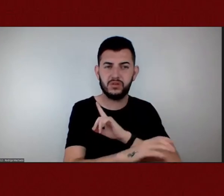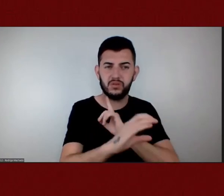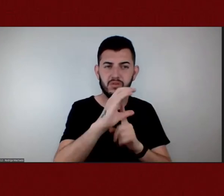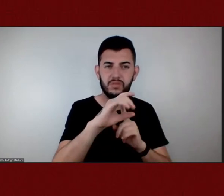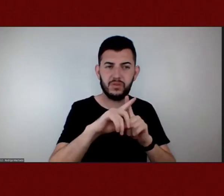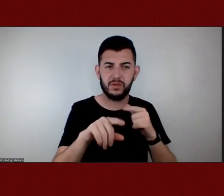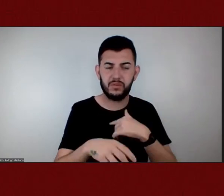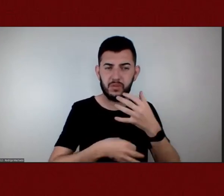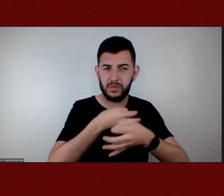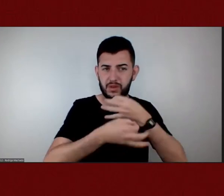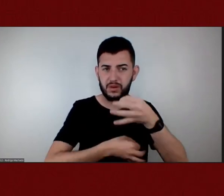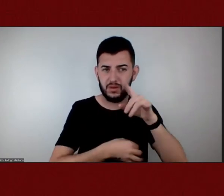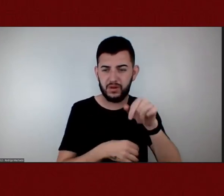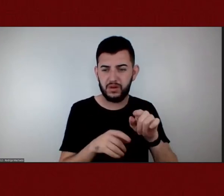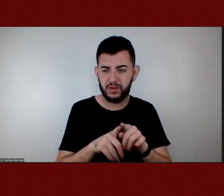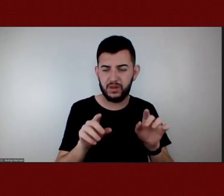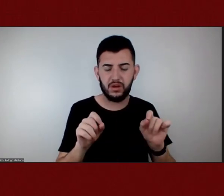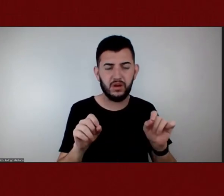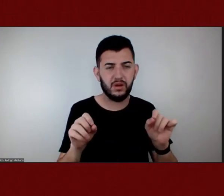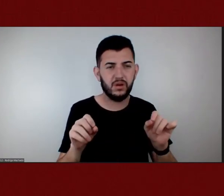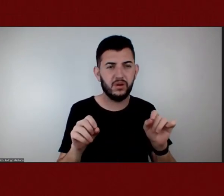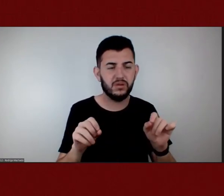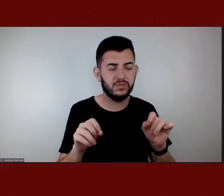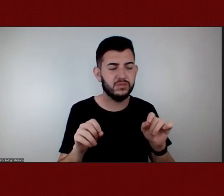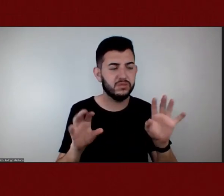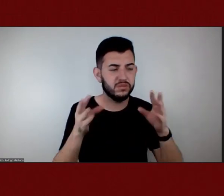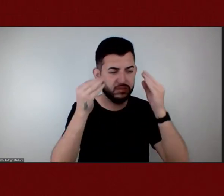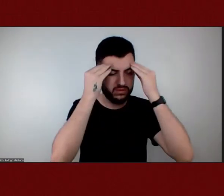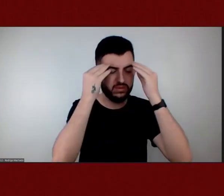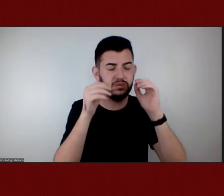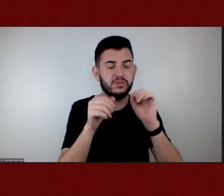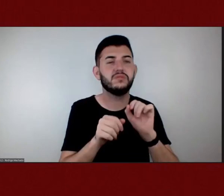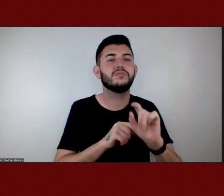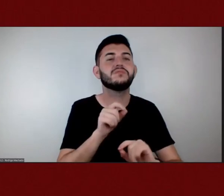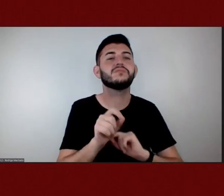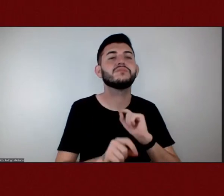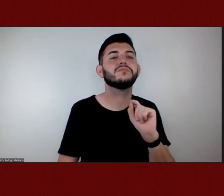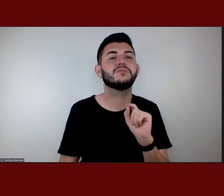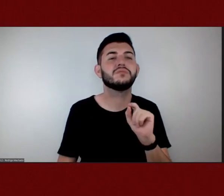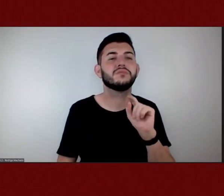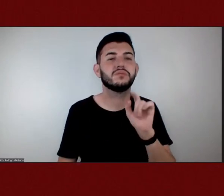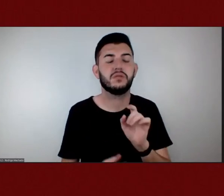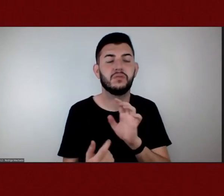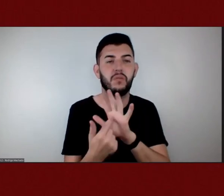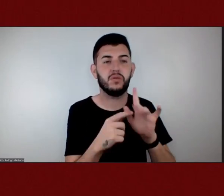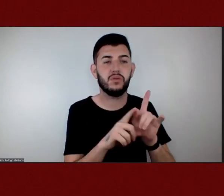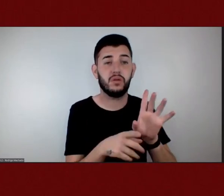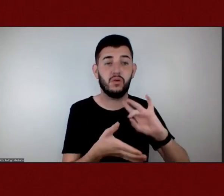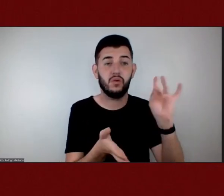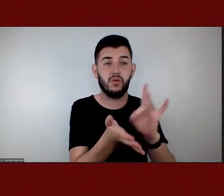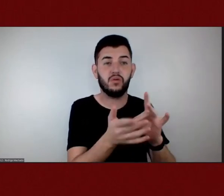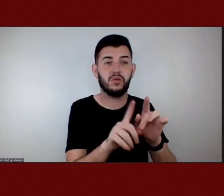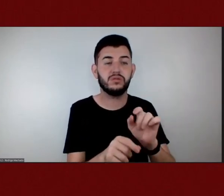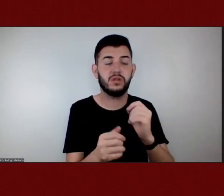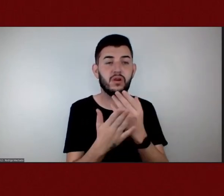conclusão botou abaixo o que era mais original da elaboração teórica do partido, que discutia precisamente a